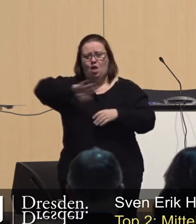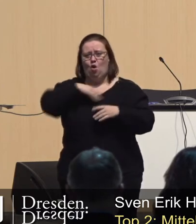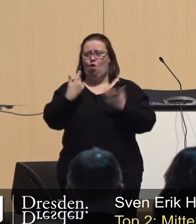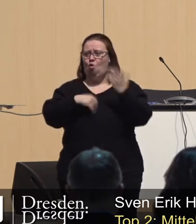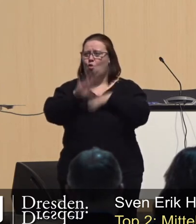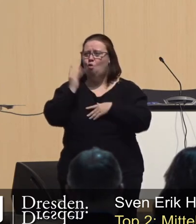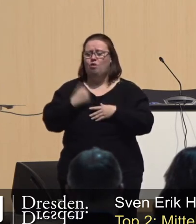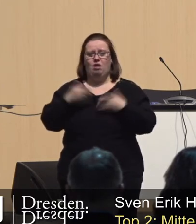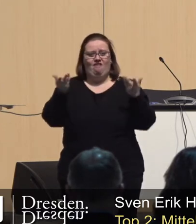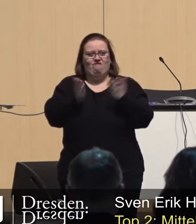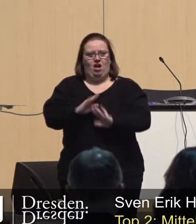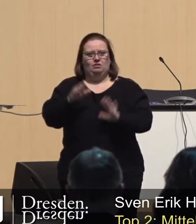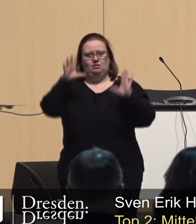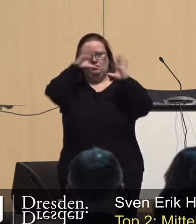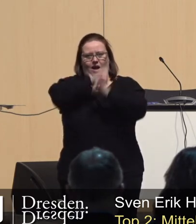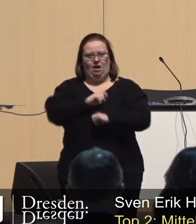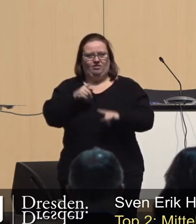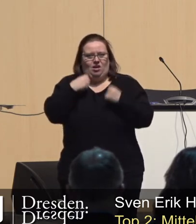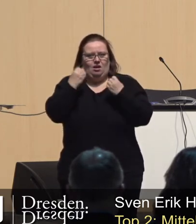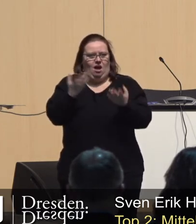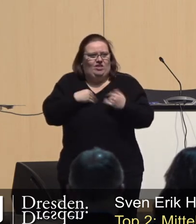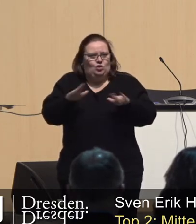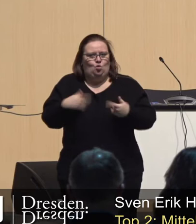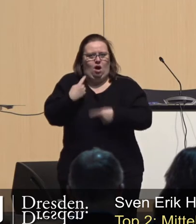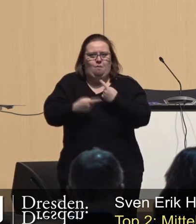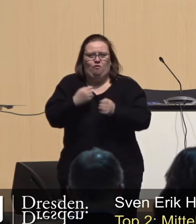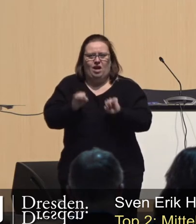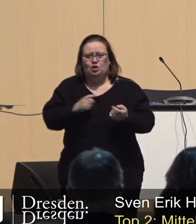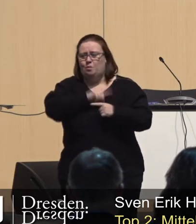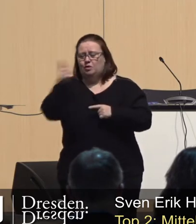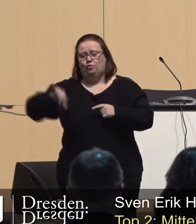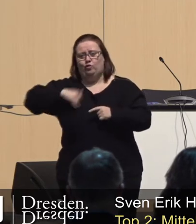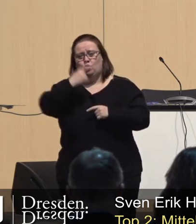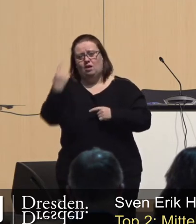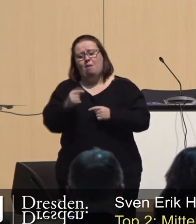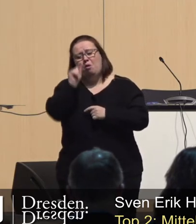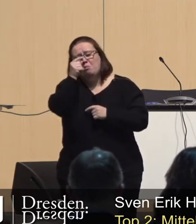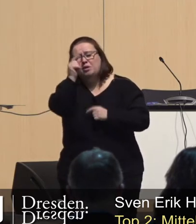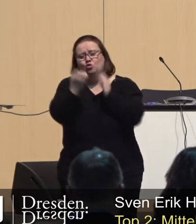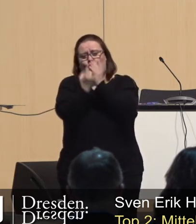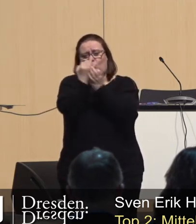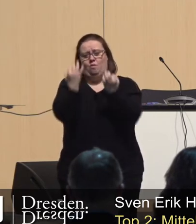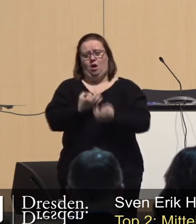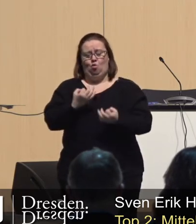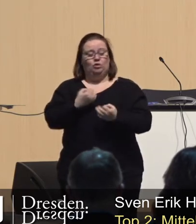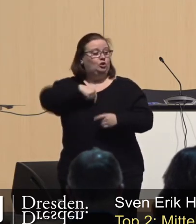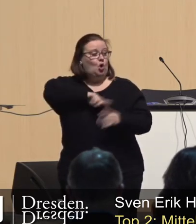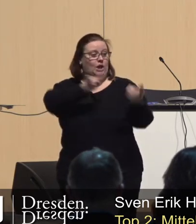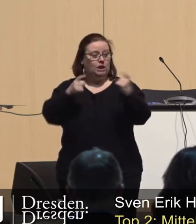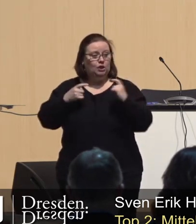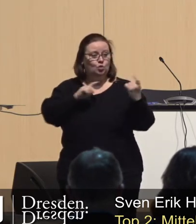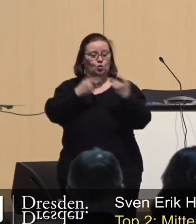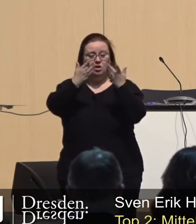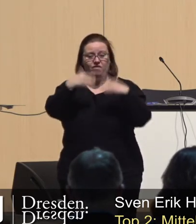Fastnacht, was jedem logisch ist, dass es vielleicht nicht stattfinden kann, bis zum Frühjahr, denke ich, brauchen wir etwas. Und wir wollen heute nicht darüber diskutieren,